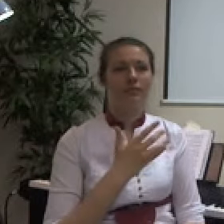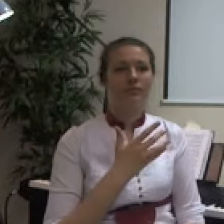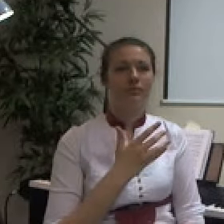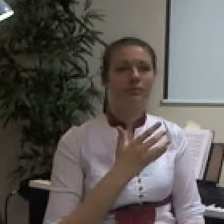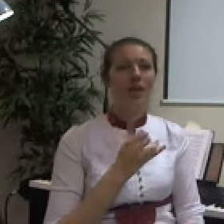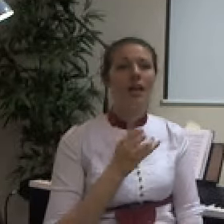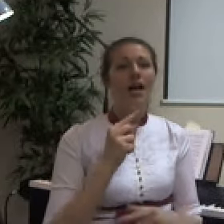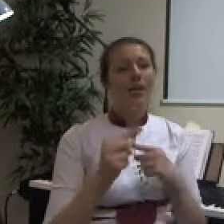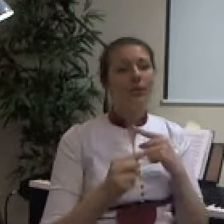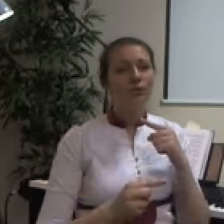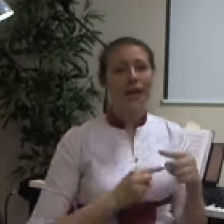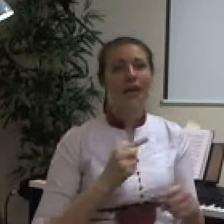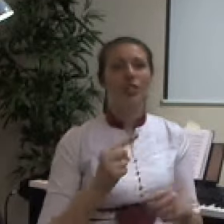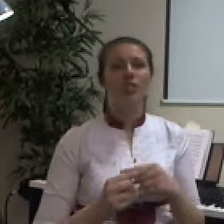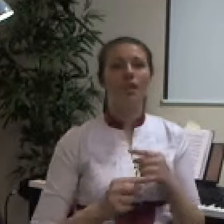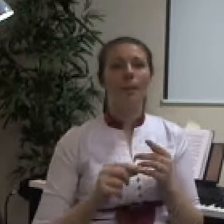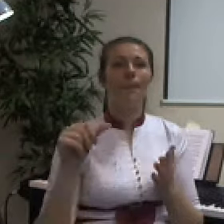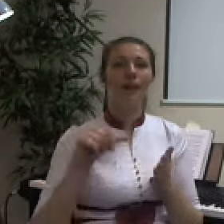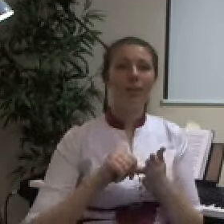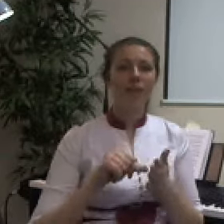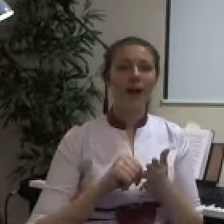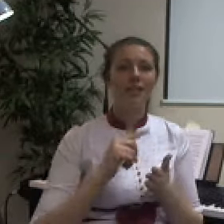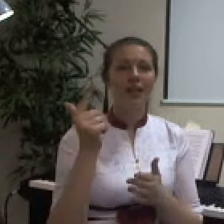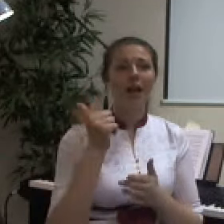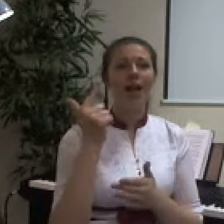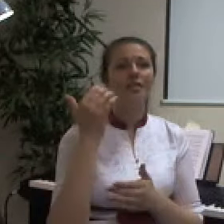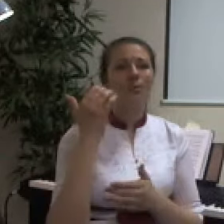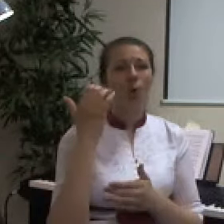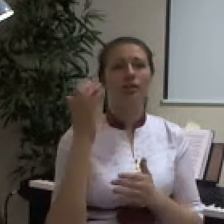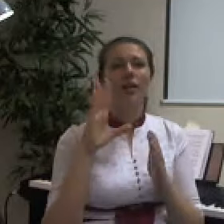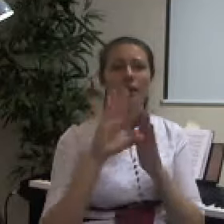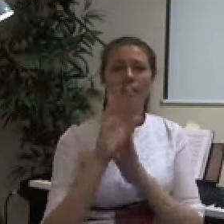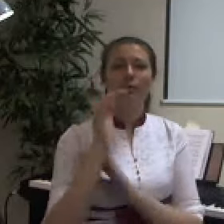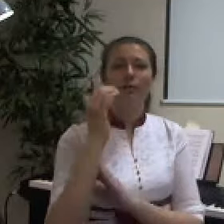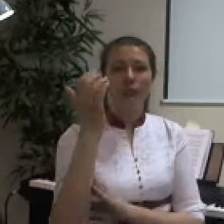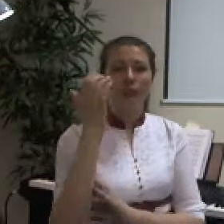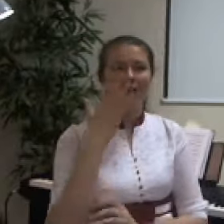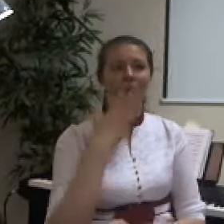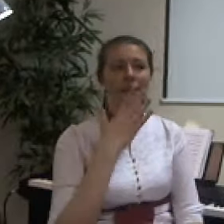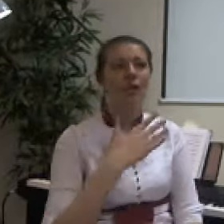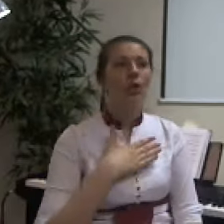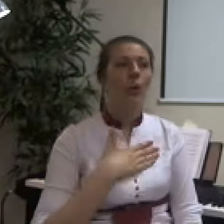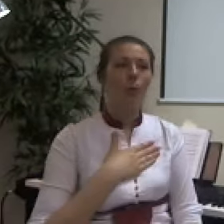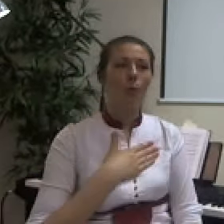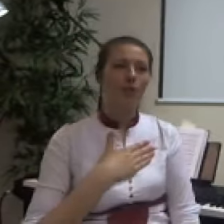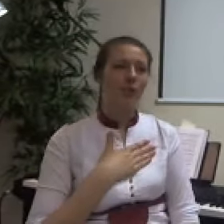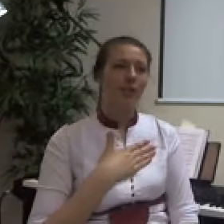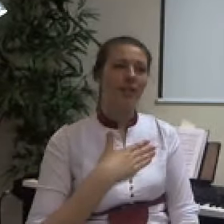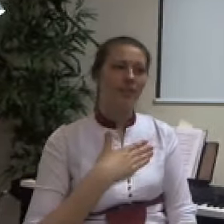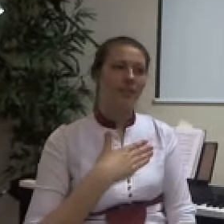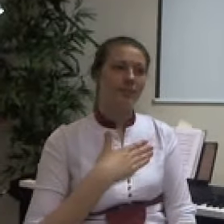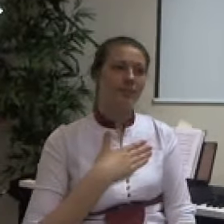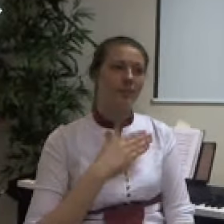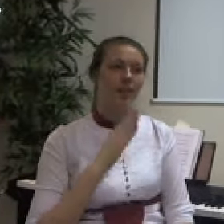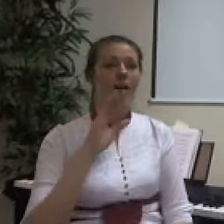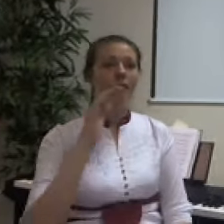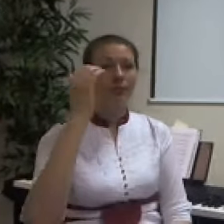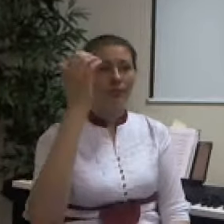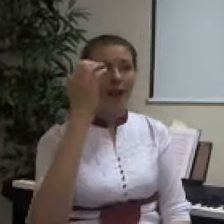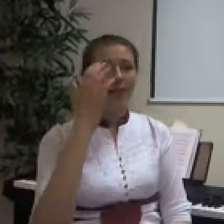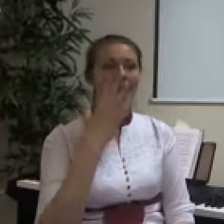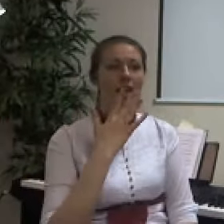и вечно пребывать, Господь, в твоей любви, в